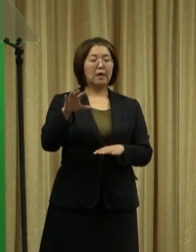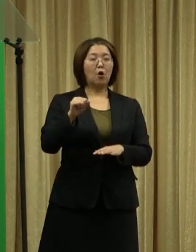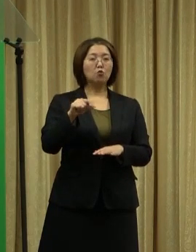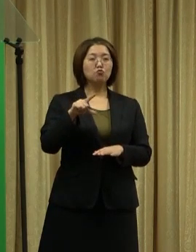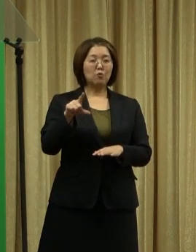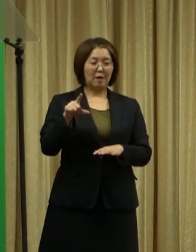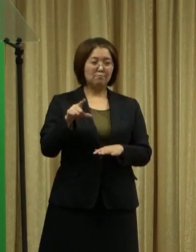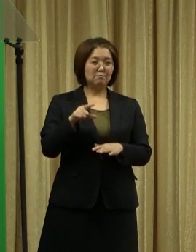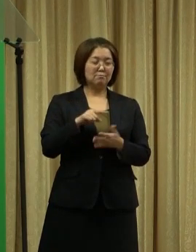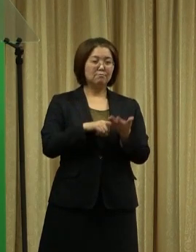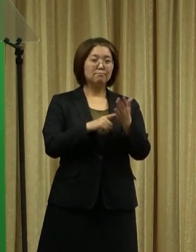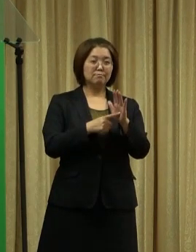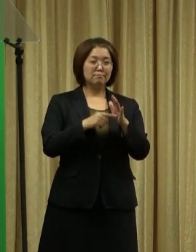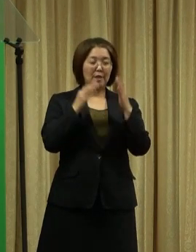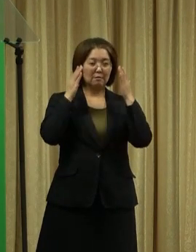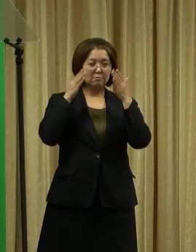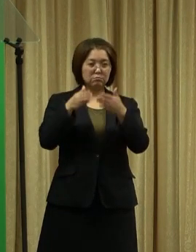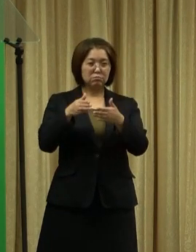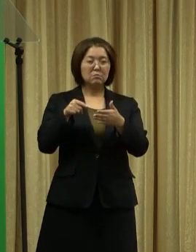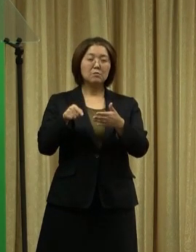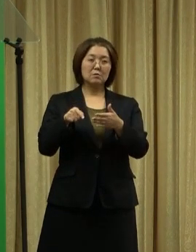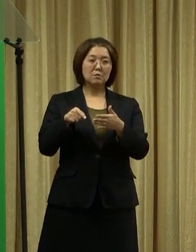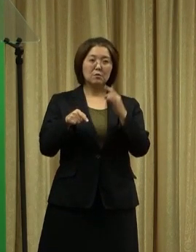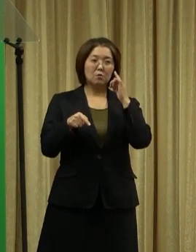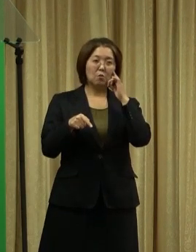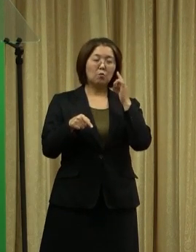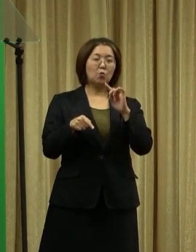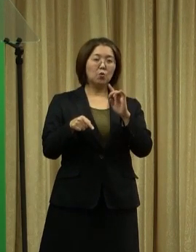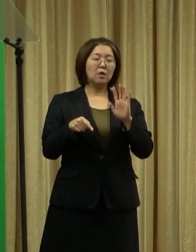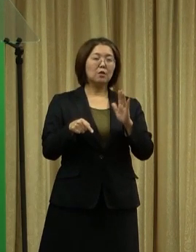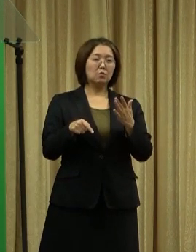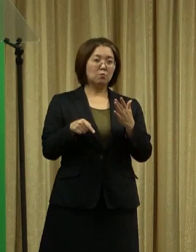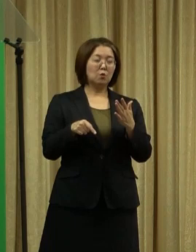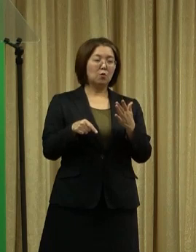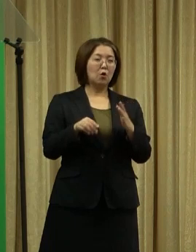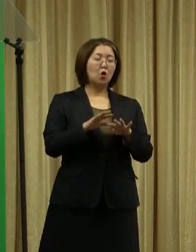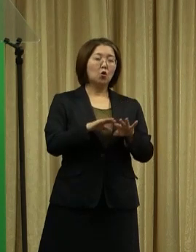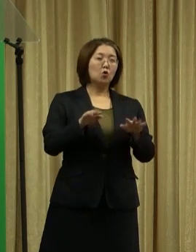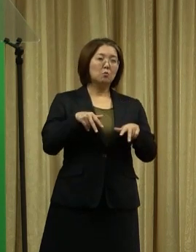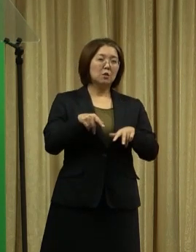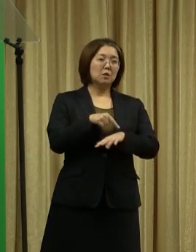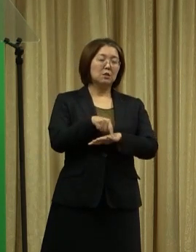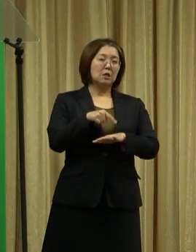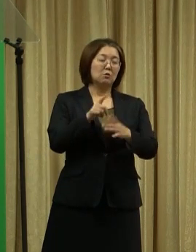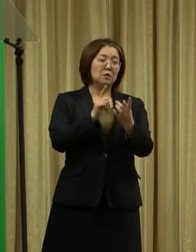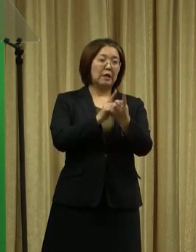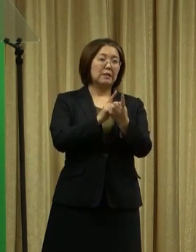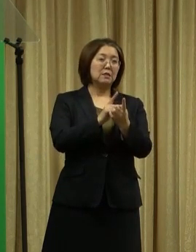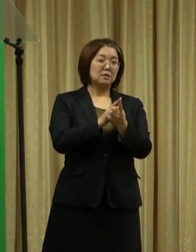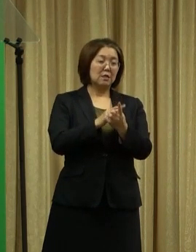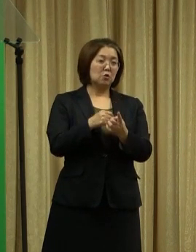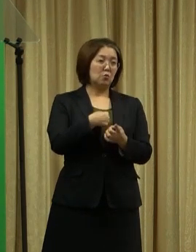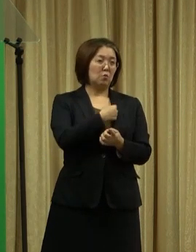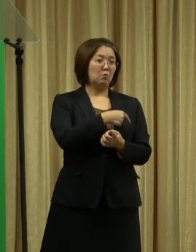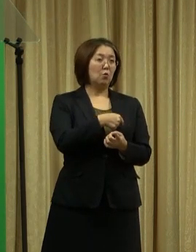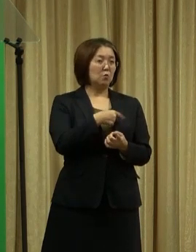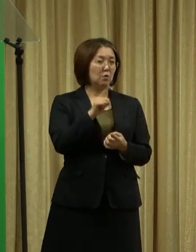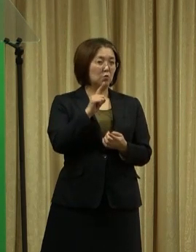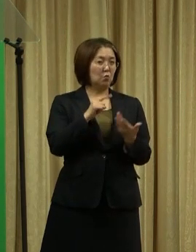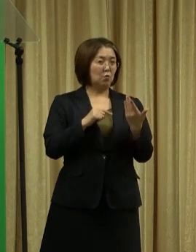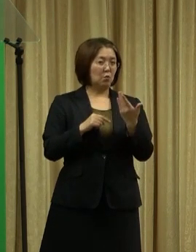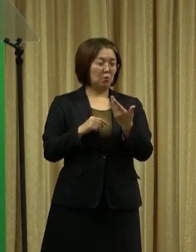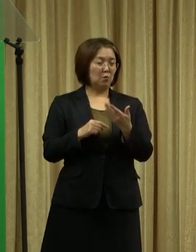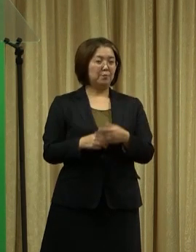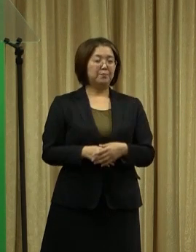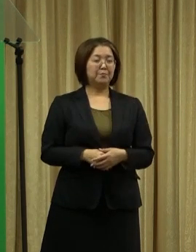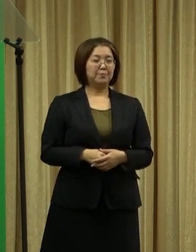も計上したというところで力を入れているというふうに感じるんですけれども、その辺の、子ども政策に対する思いみたいなものを聞かせていただければ